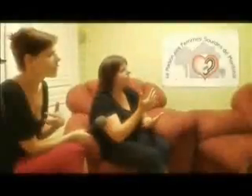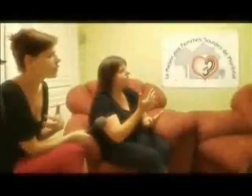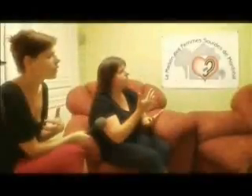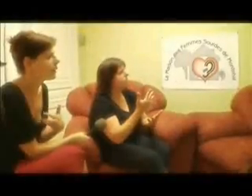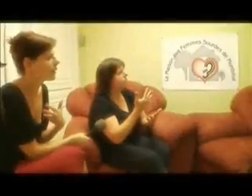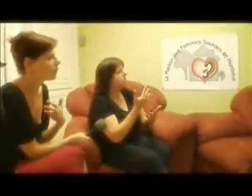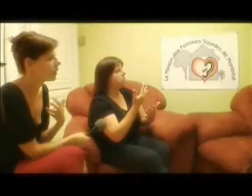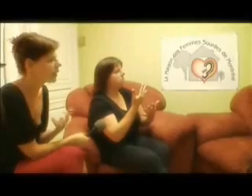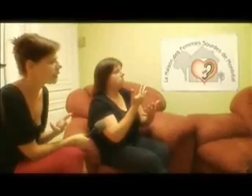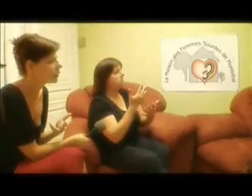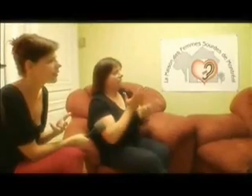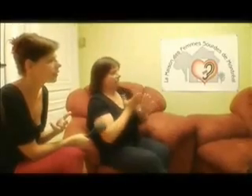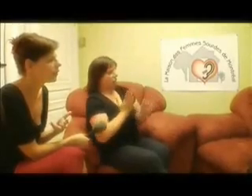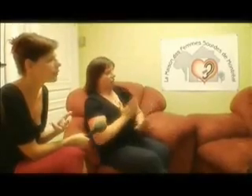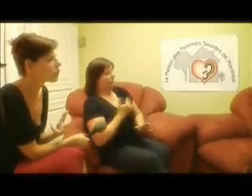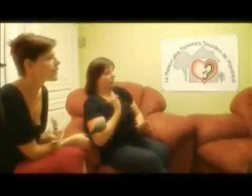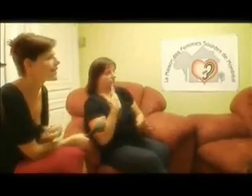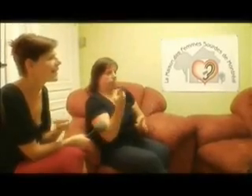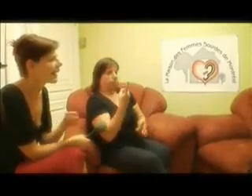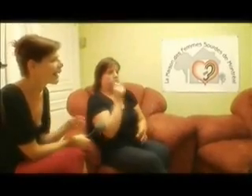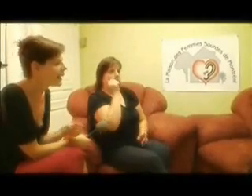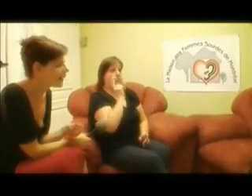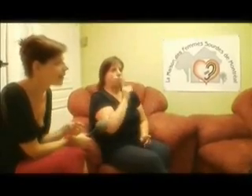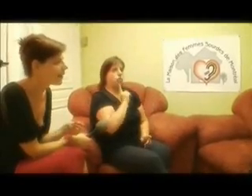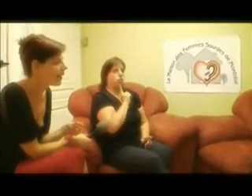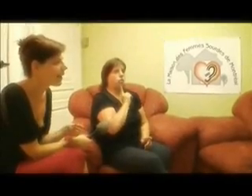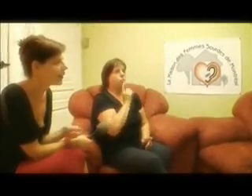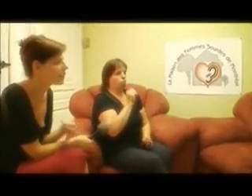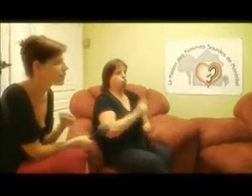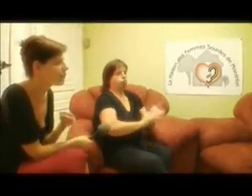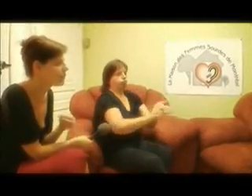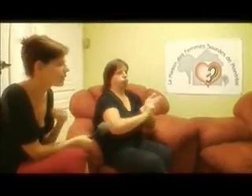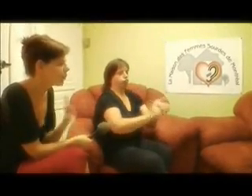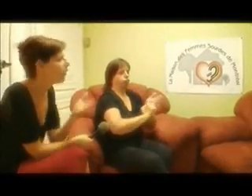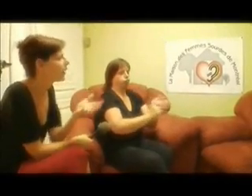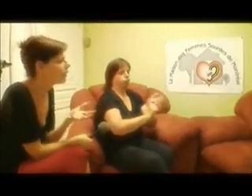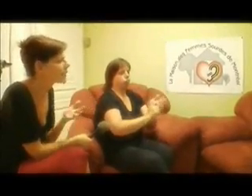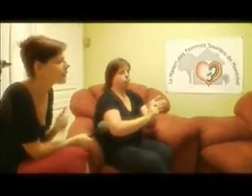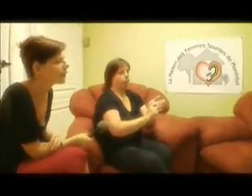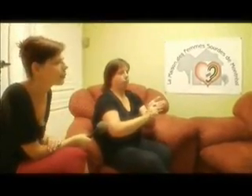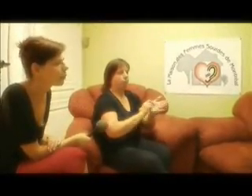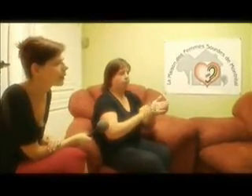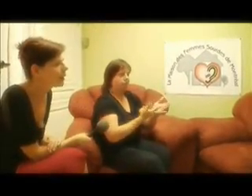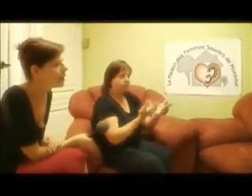souvent, comme intervenant, quand on est avec une femme sourde, c'est d'écrire. Donc, c'est pas un réflexe qui est approprié.